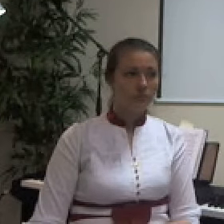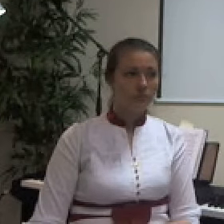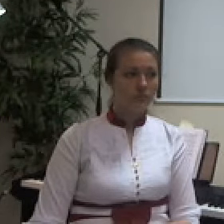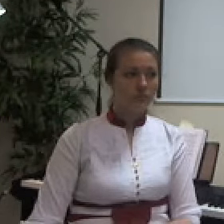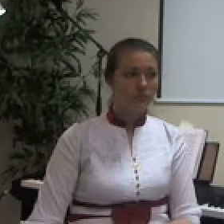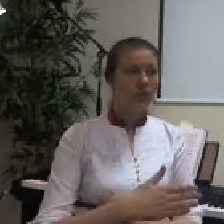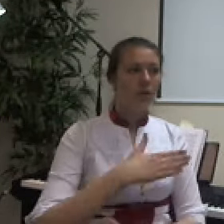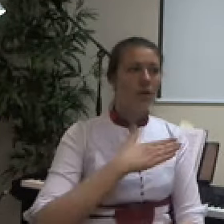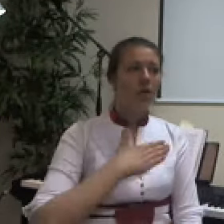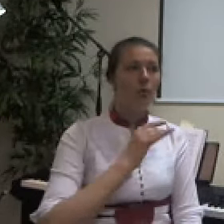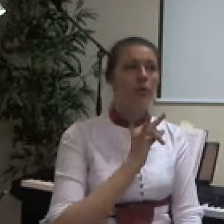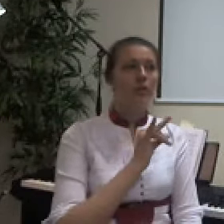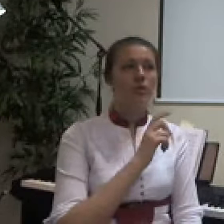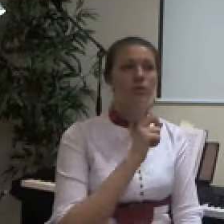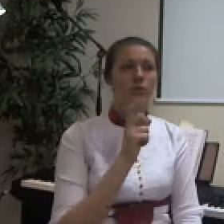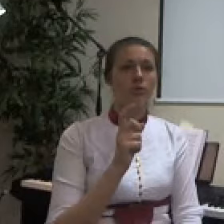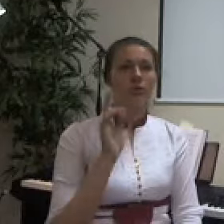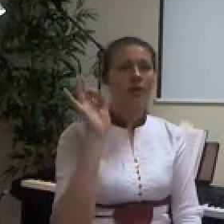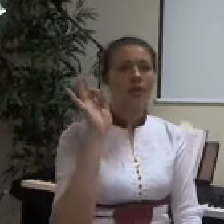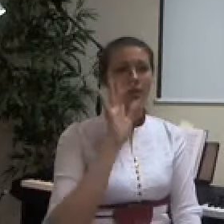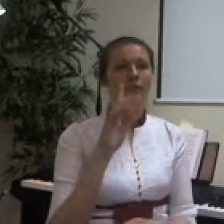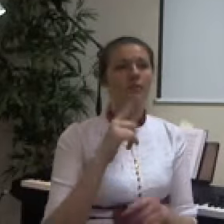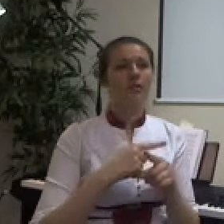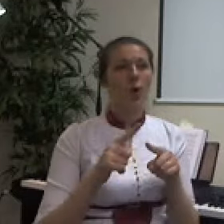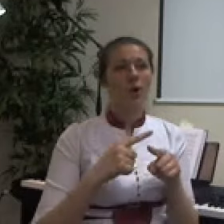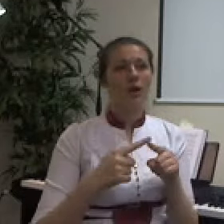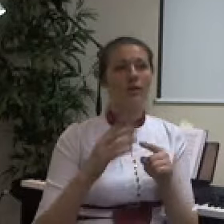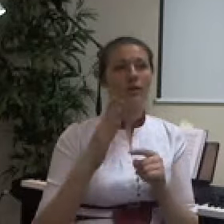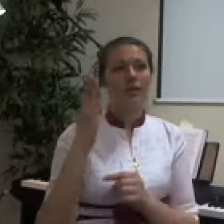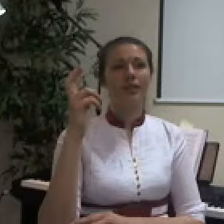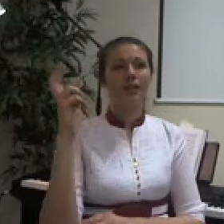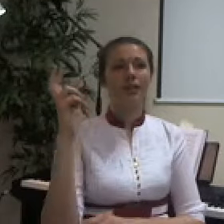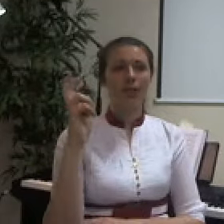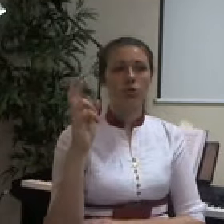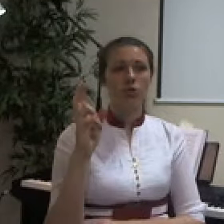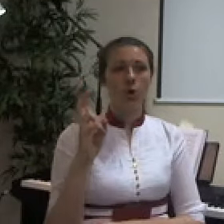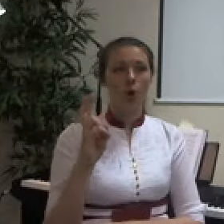Мой Иисус, во славе скоро ты